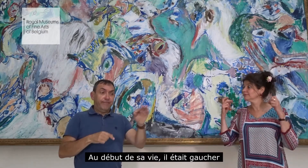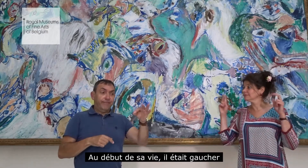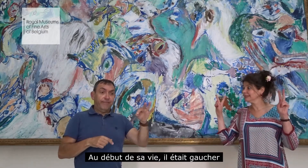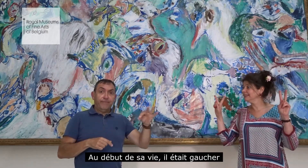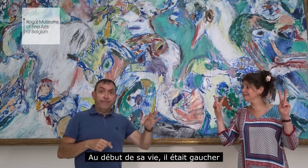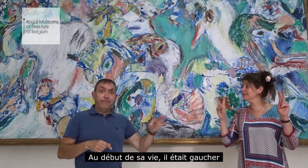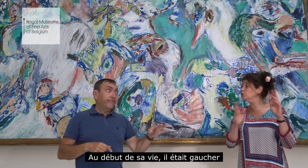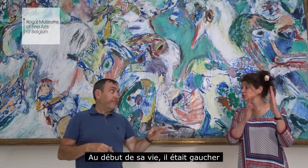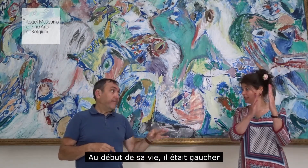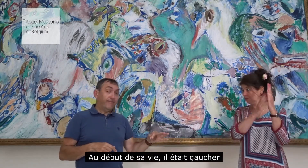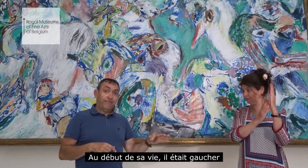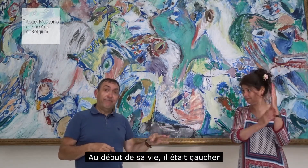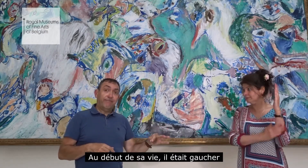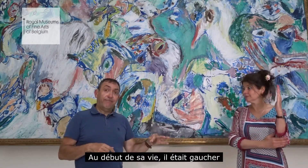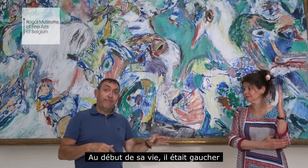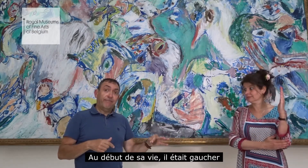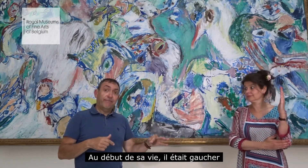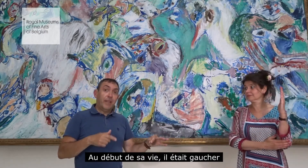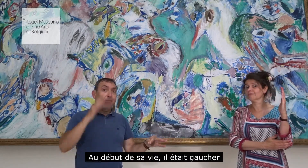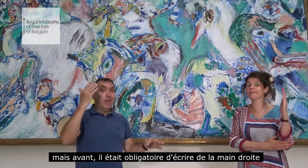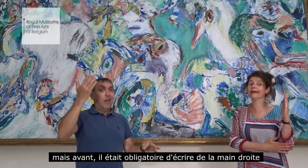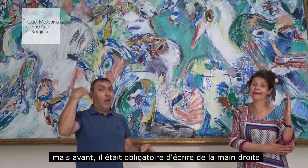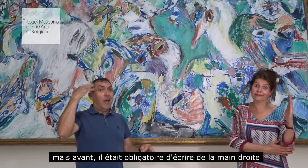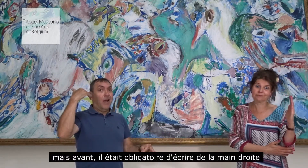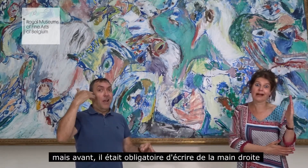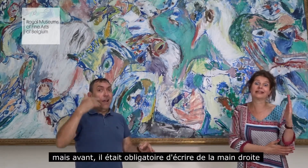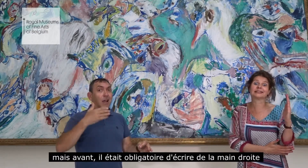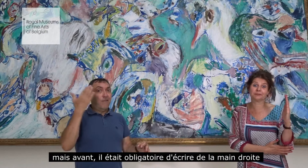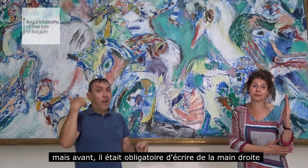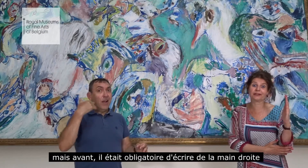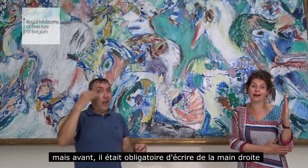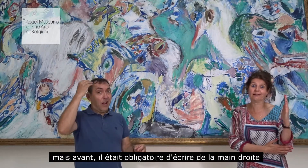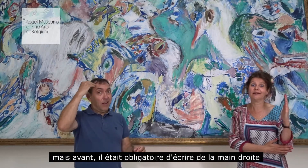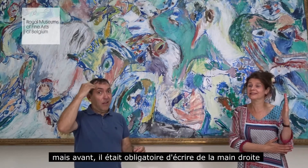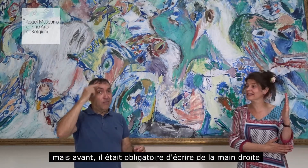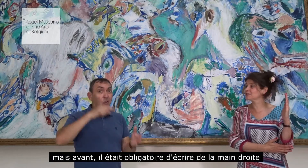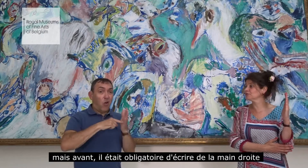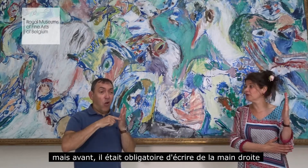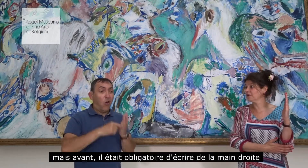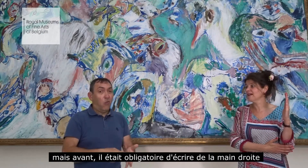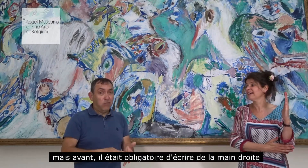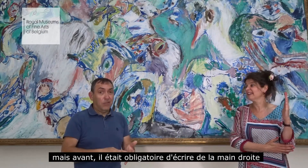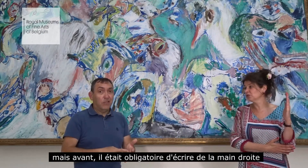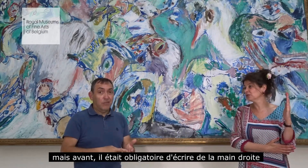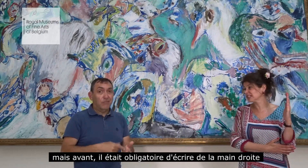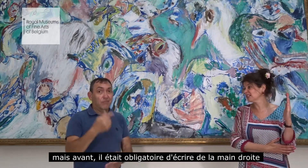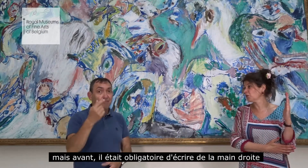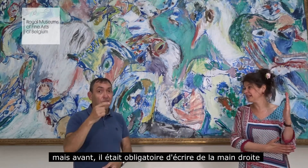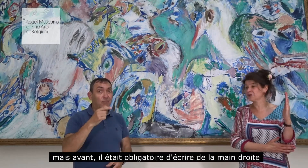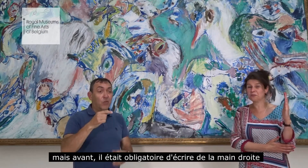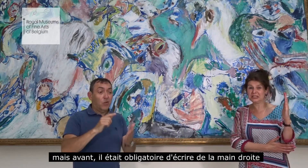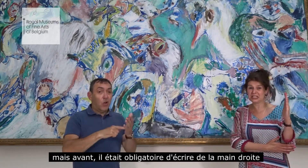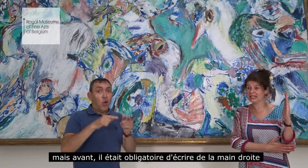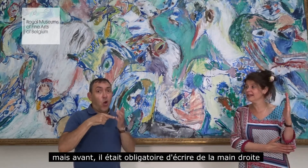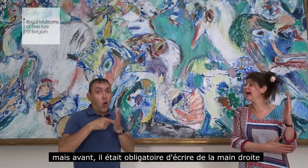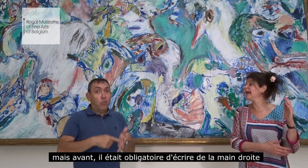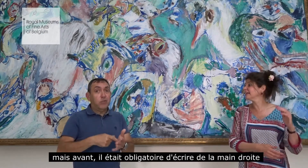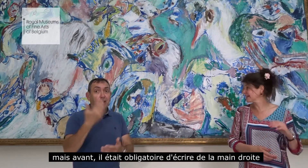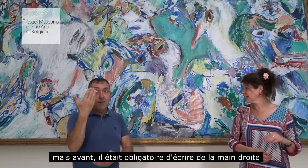il était gaucher, mais à cette époque-là, très souvent, les gauchers, on les obligeait à écrire de la